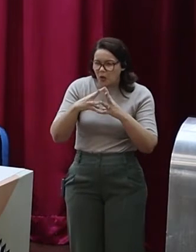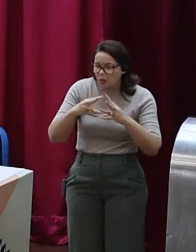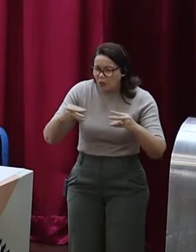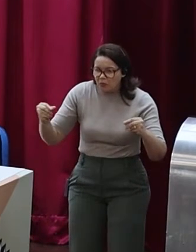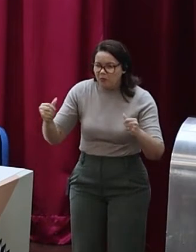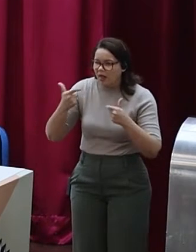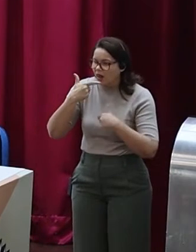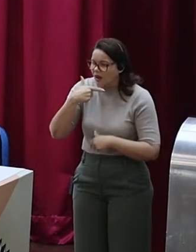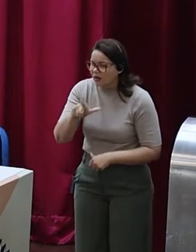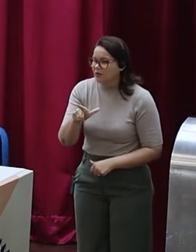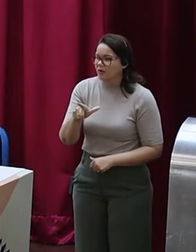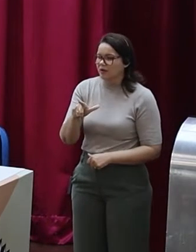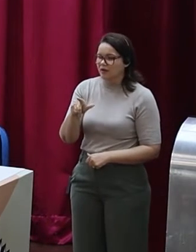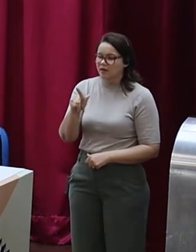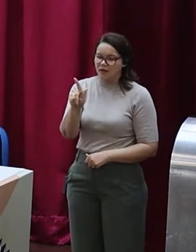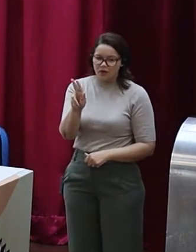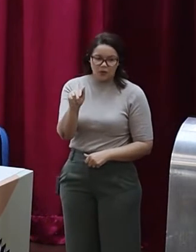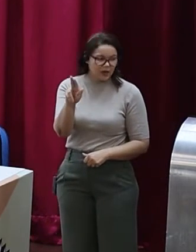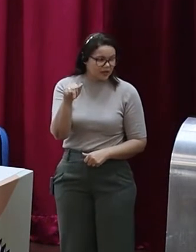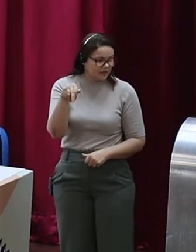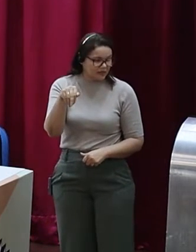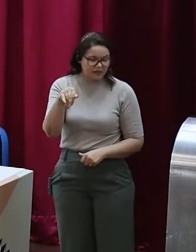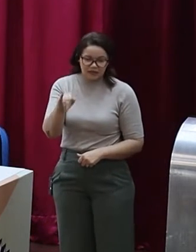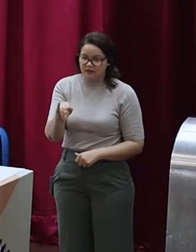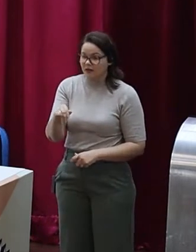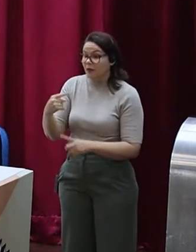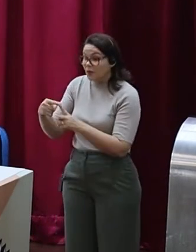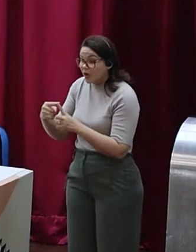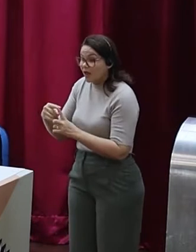prohibir por decreto en el uso de la escuela.